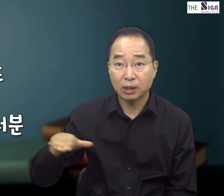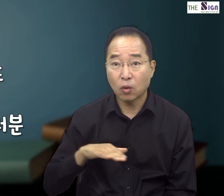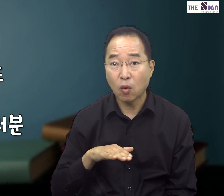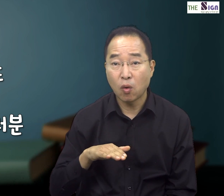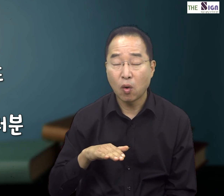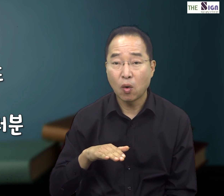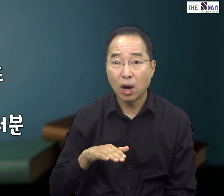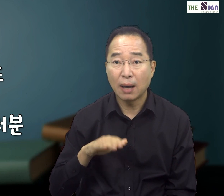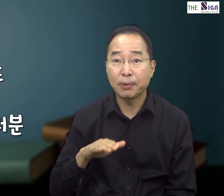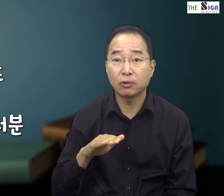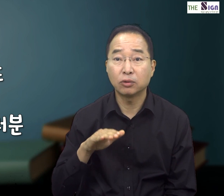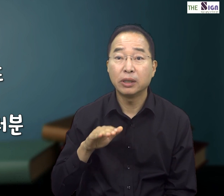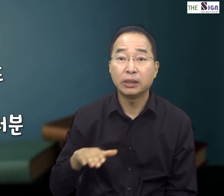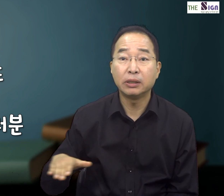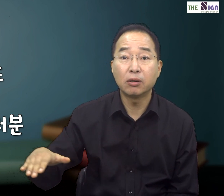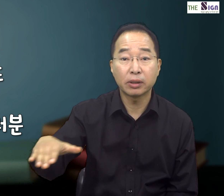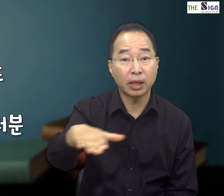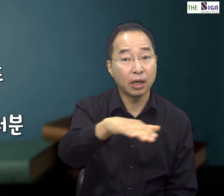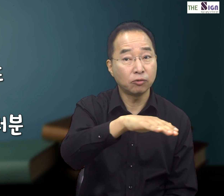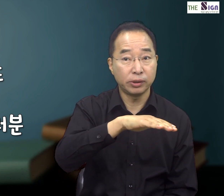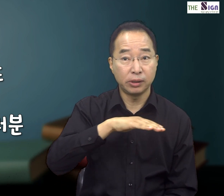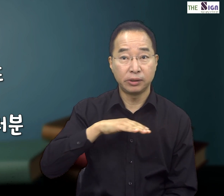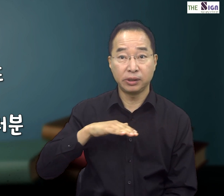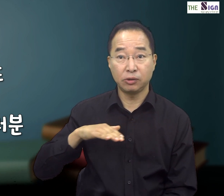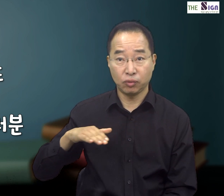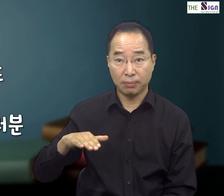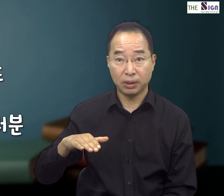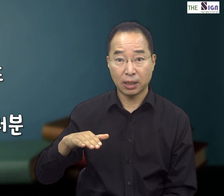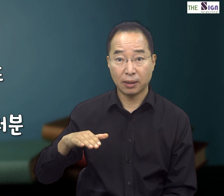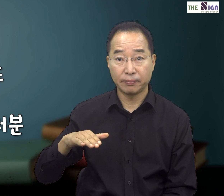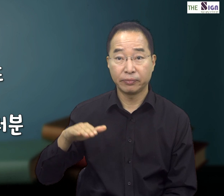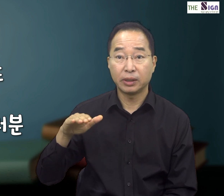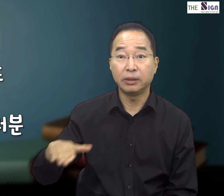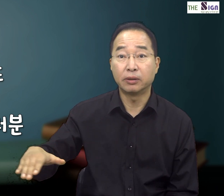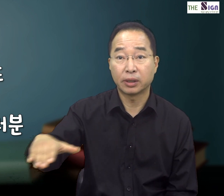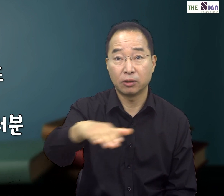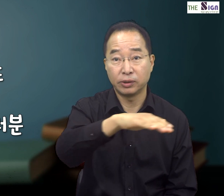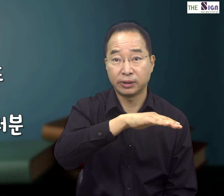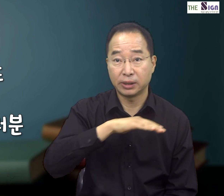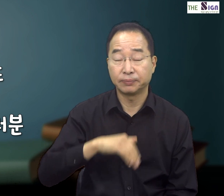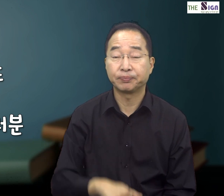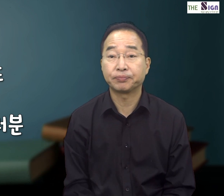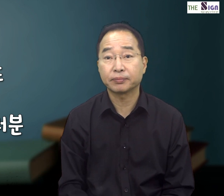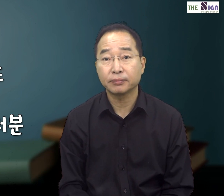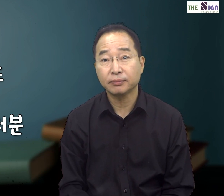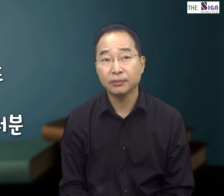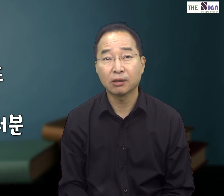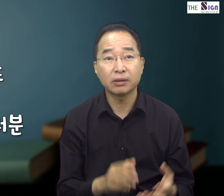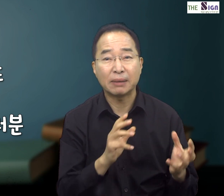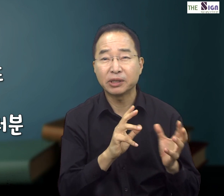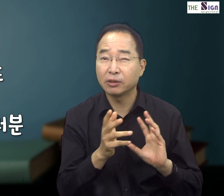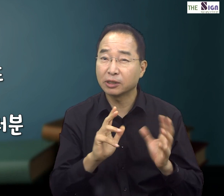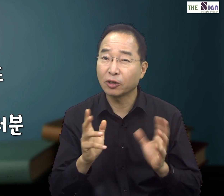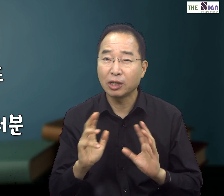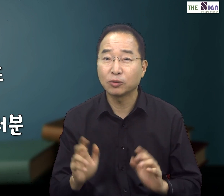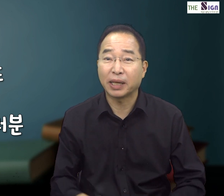있고 한편으로 이렇게 우리를 쓰기도 합니다. 이렇게 우리 쓰기. 그 남자 여자 성향이 좀